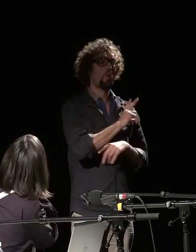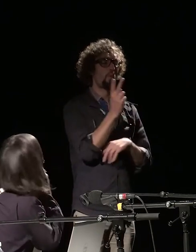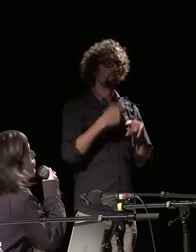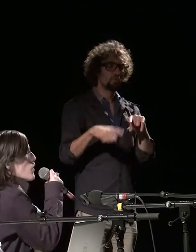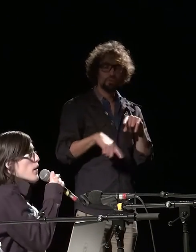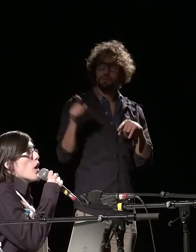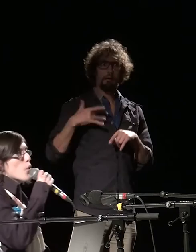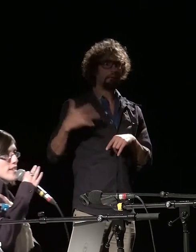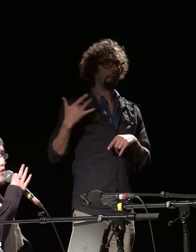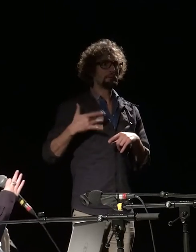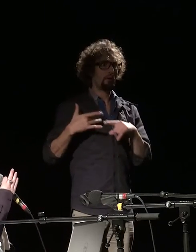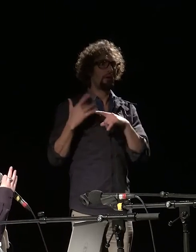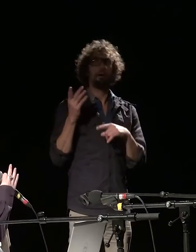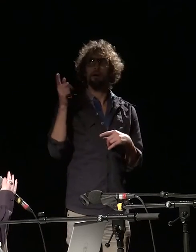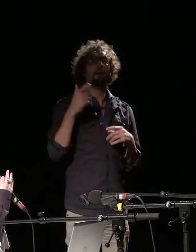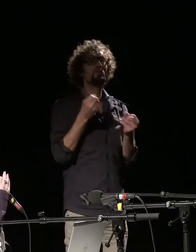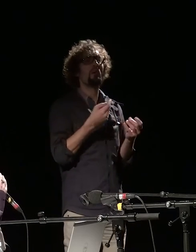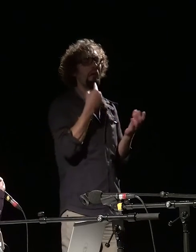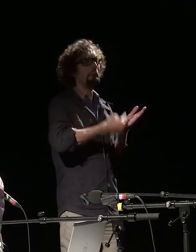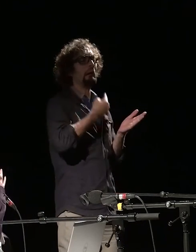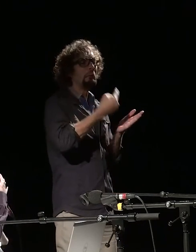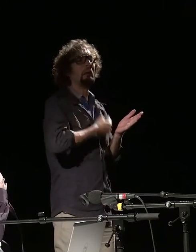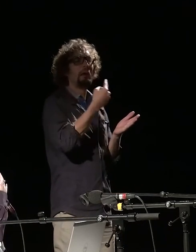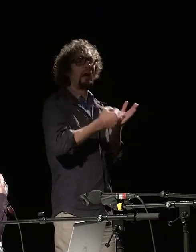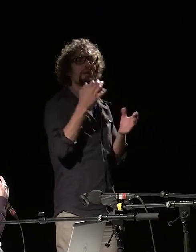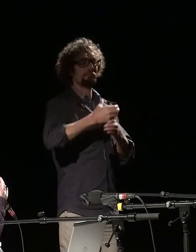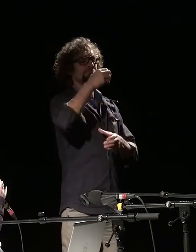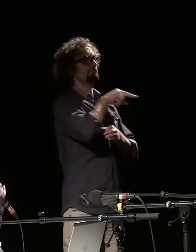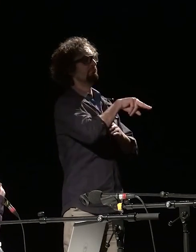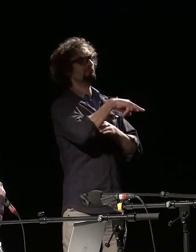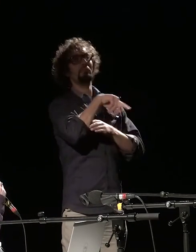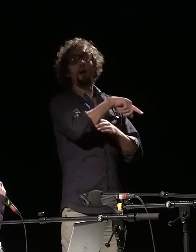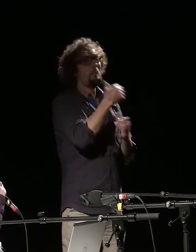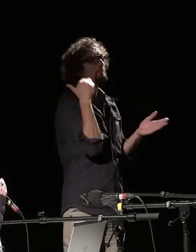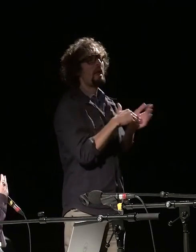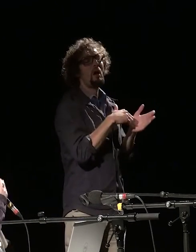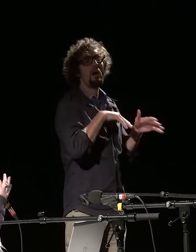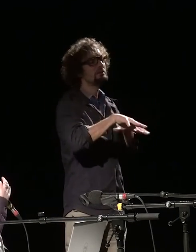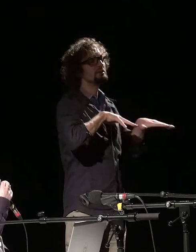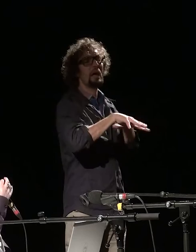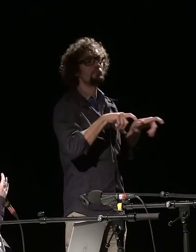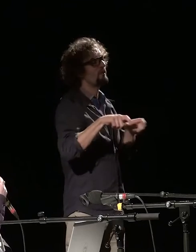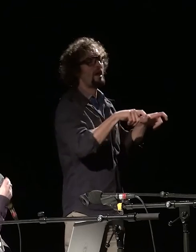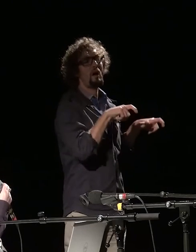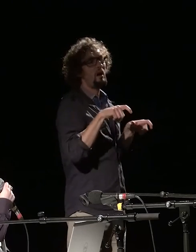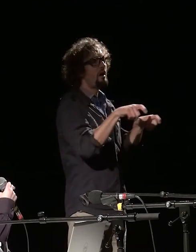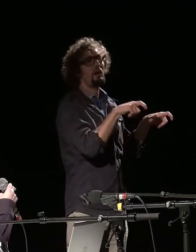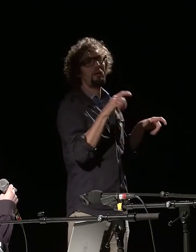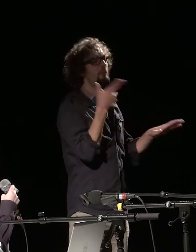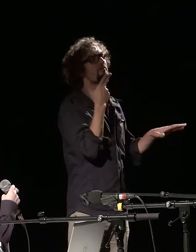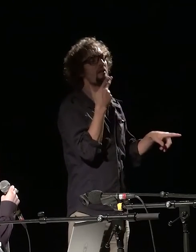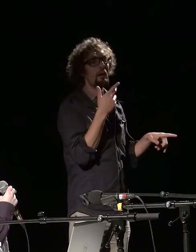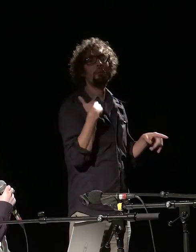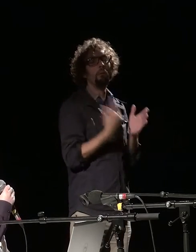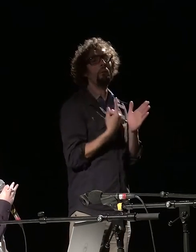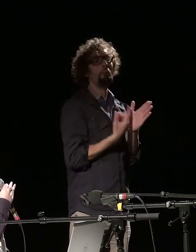intéressant. On insiste toujours beaucoup sur le panoptisme comme système de surveillance idéal. Et je ne vais pas insister beaucoup dessus parce que vous voyez bien à quel point on